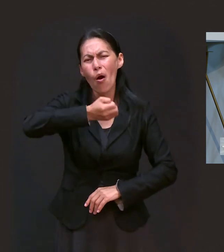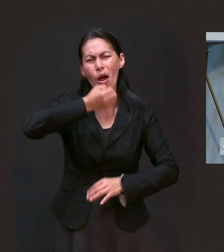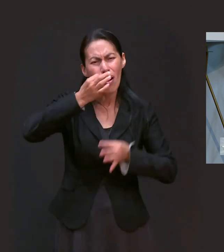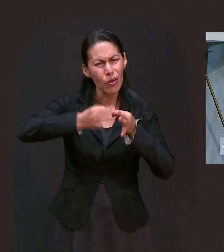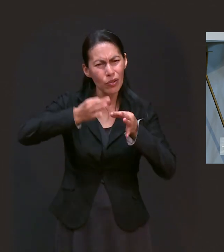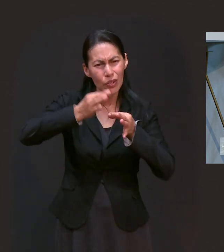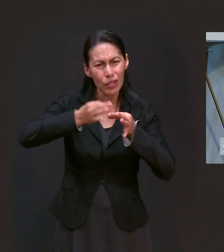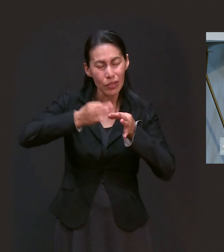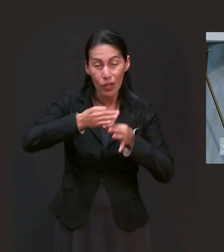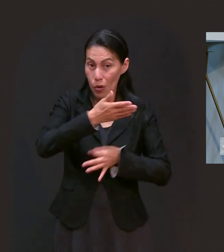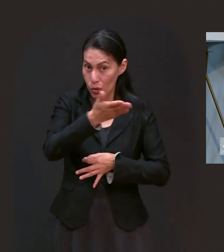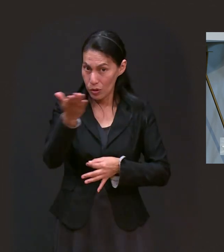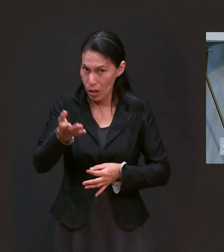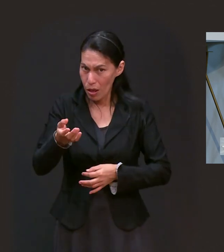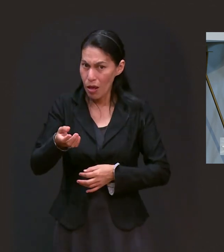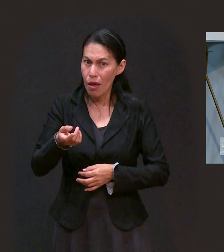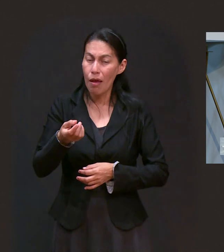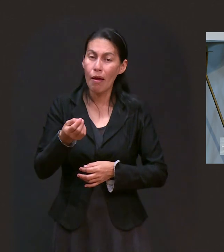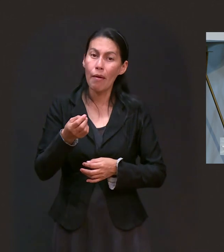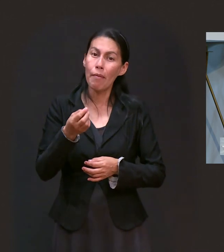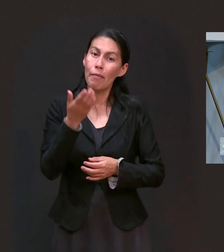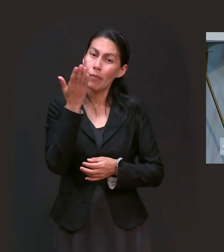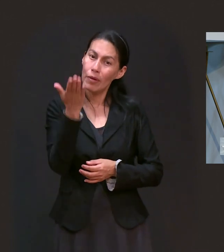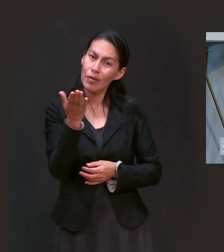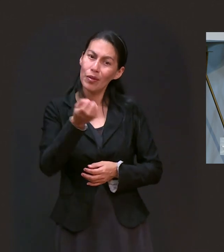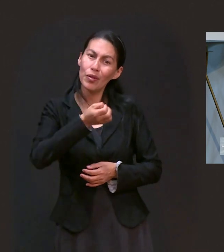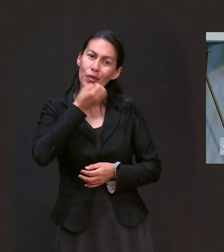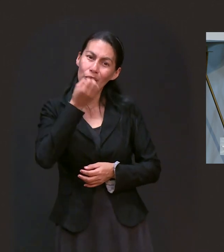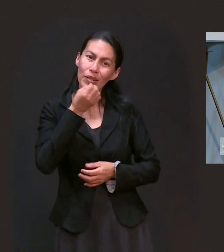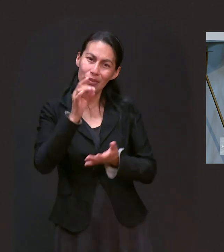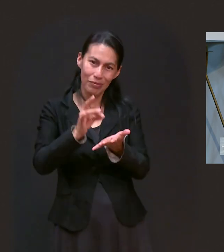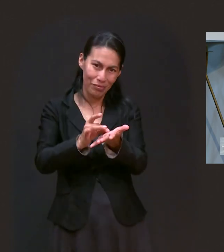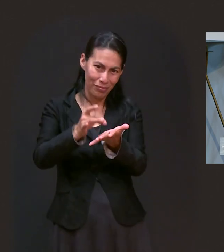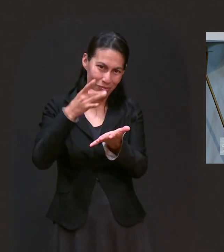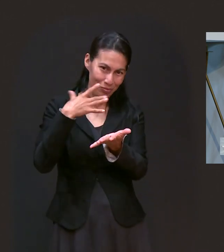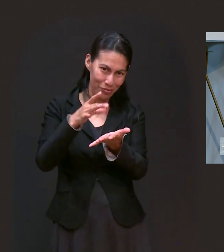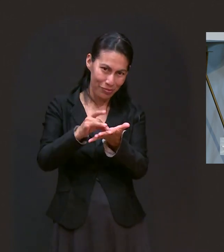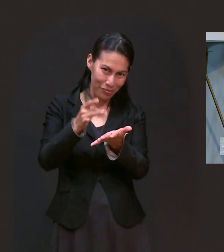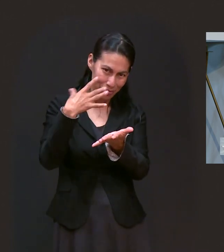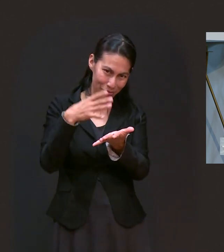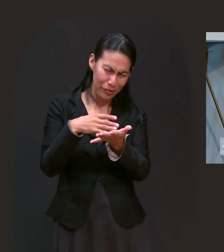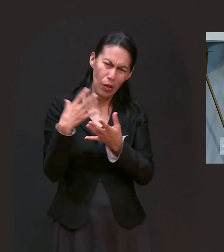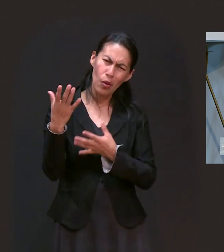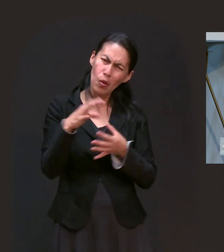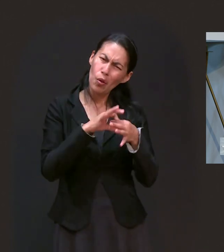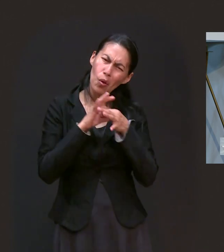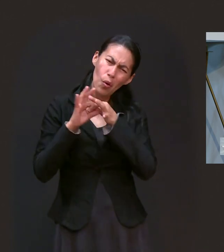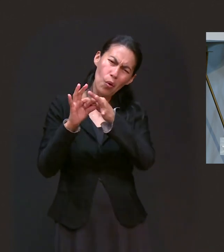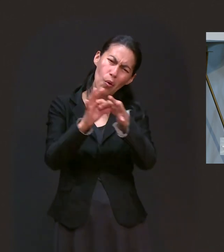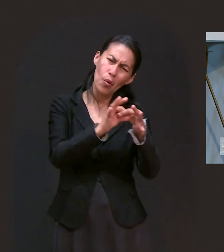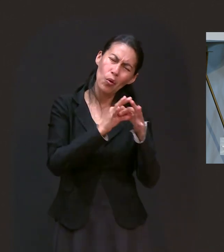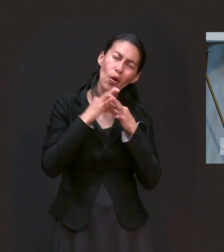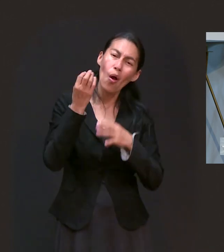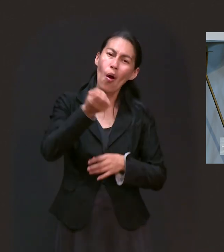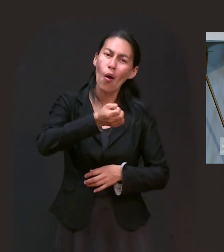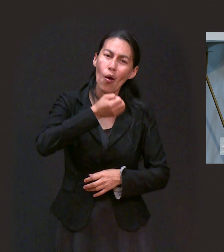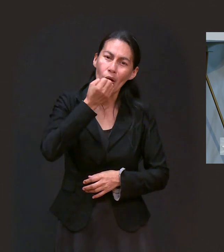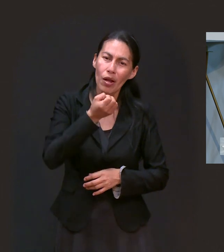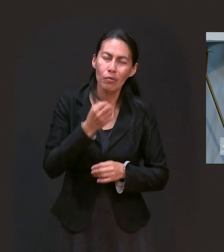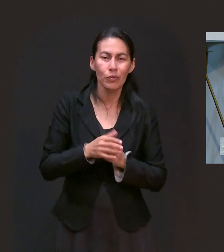guerreras de la oración envíen sus pedidos de oración para que juntos nos unamos